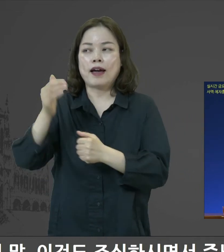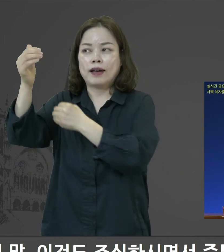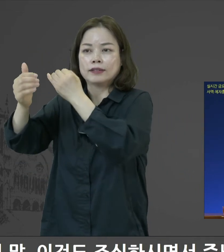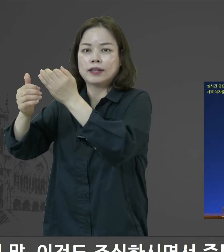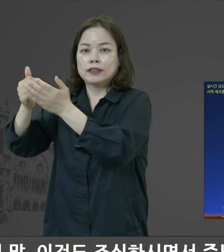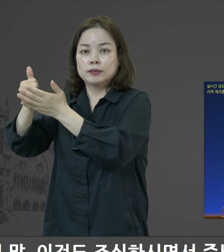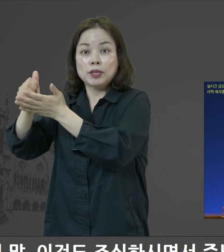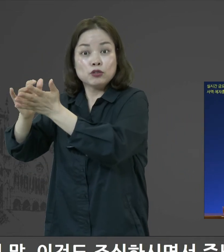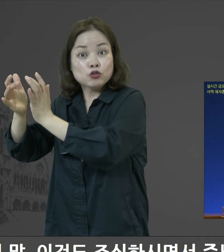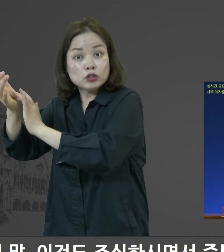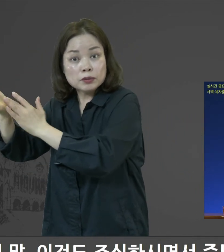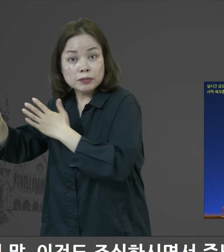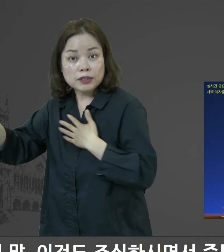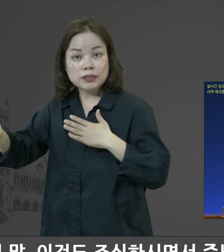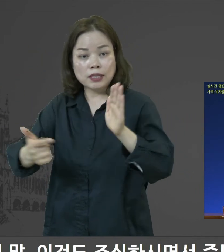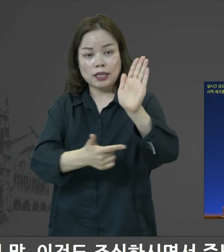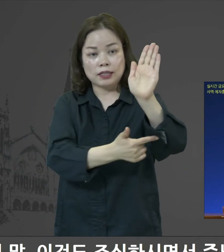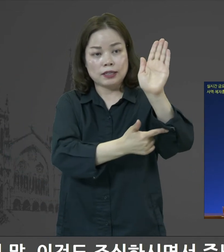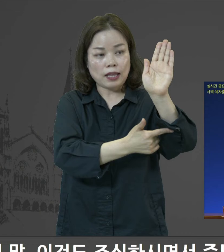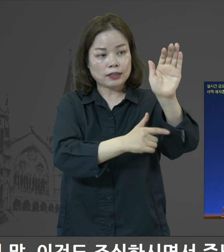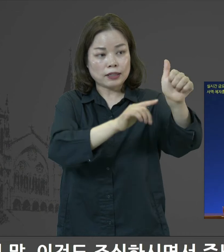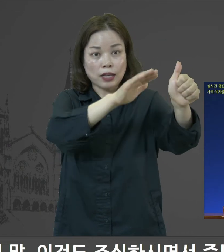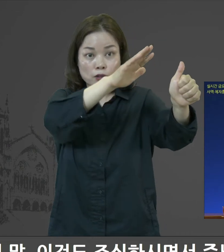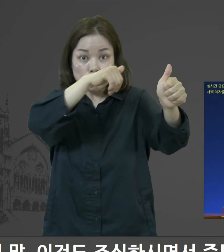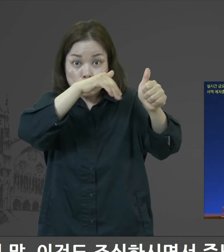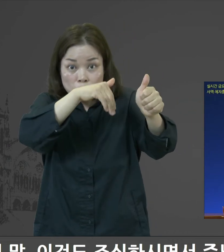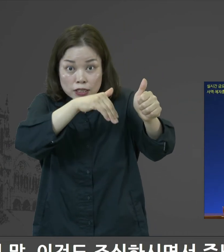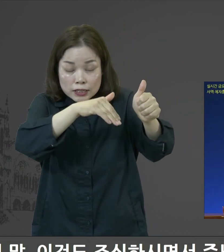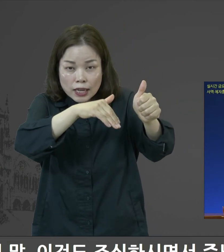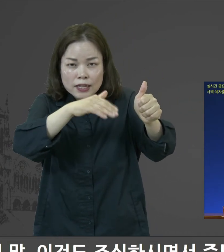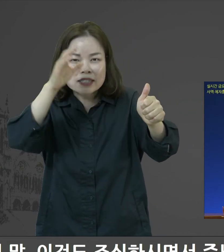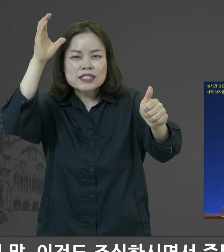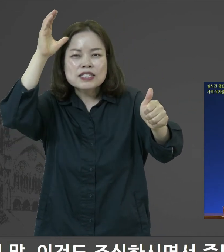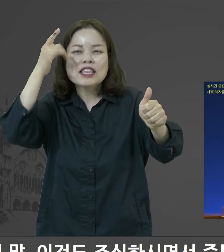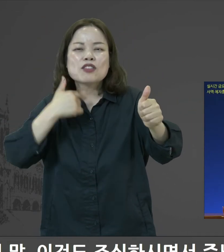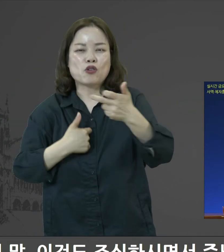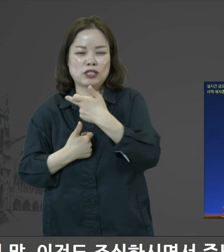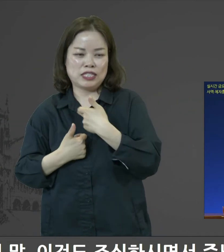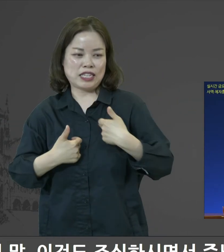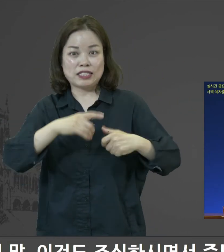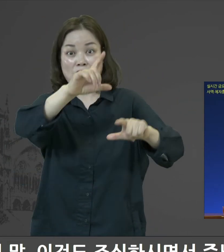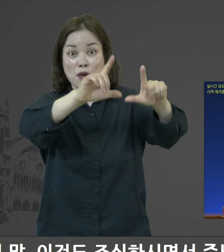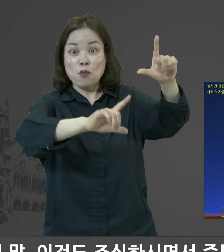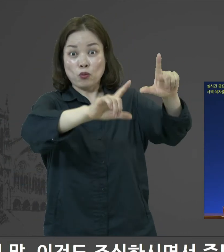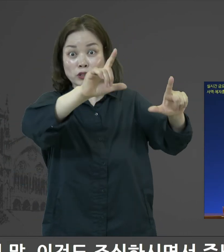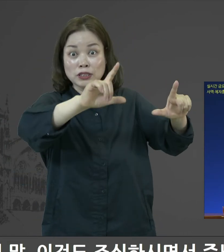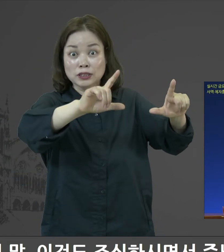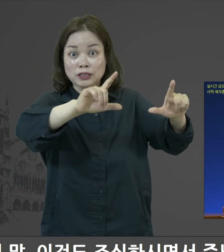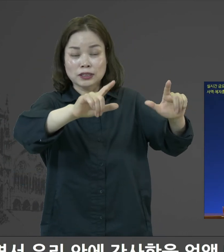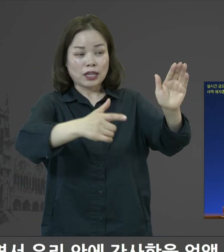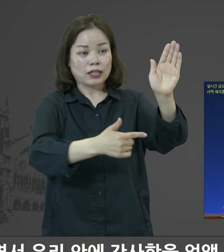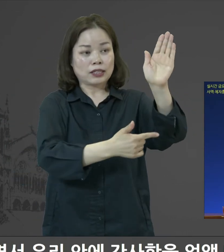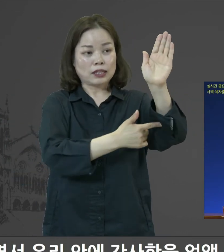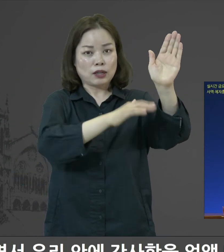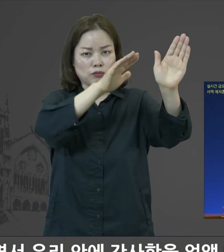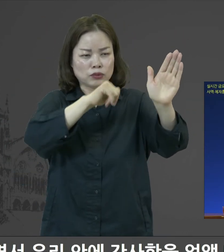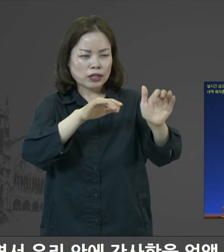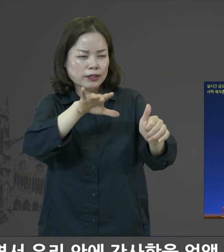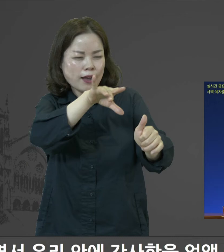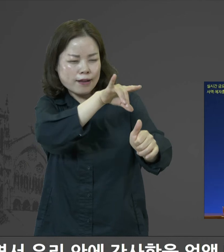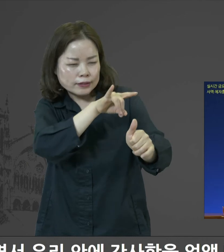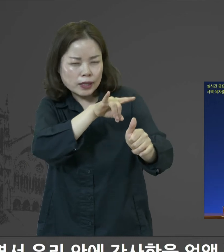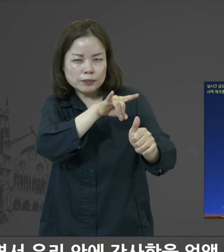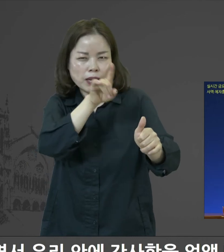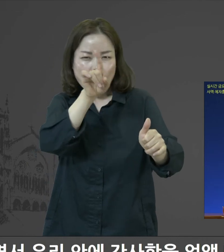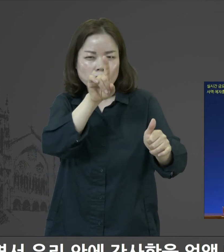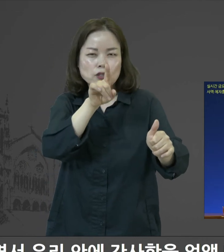하나님이, 예수님이 나다나엘을 부르실 때 그 기대했던 제자의 모습이, 비록 나다나엘을 부를 때 간사함이 하나도